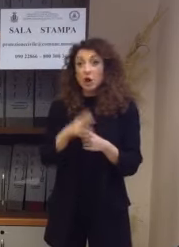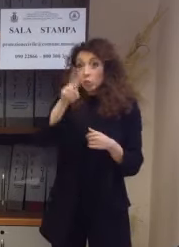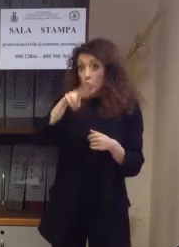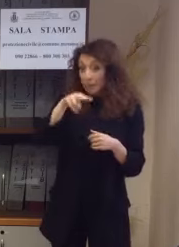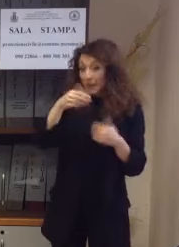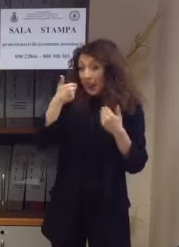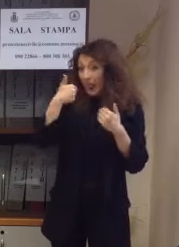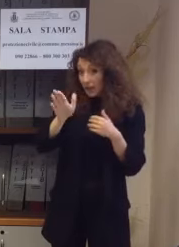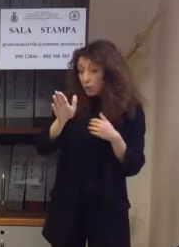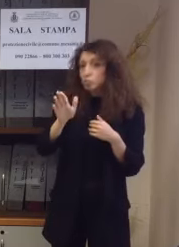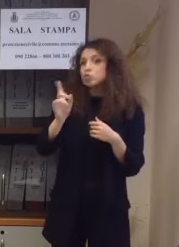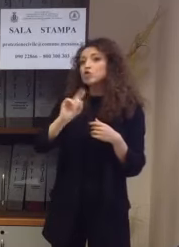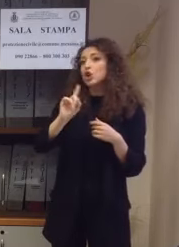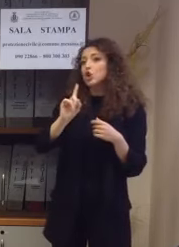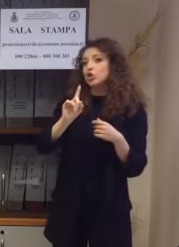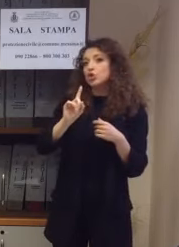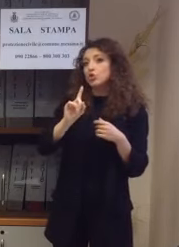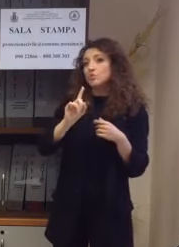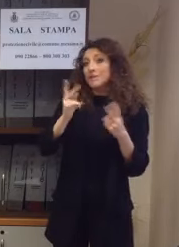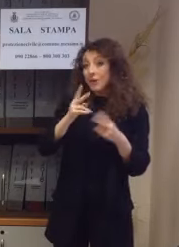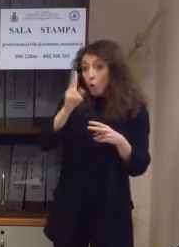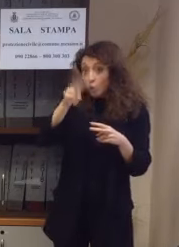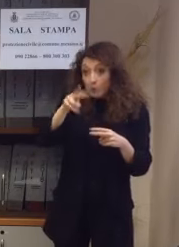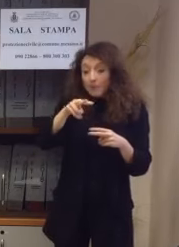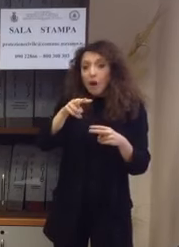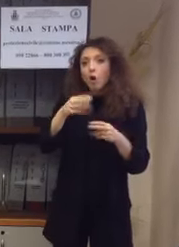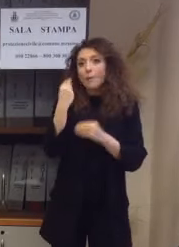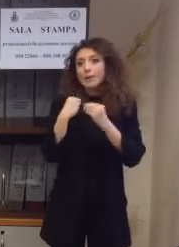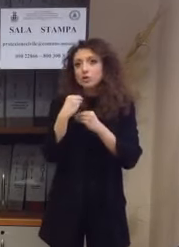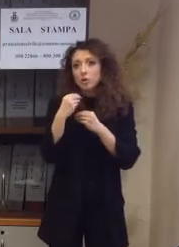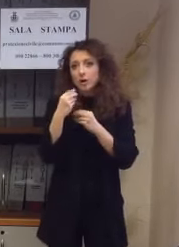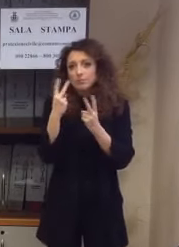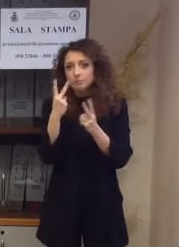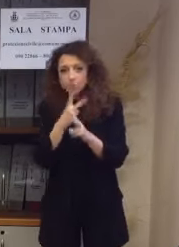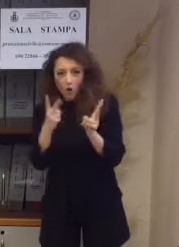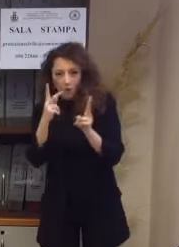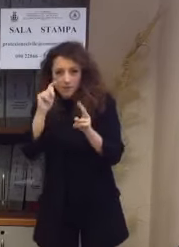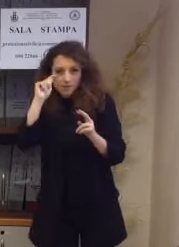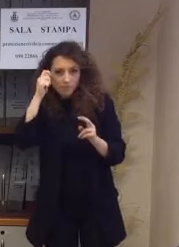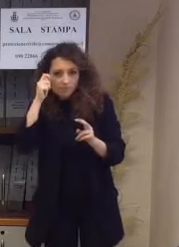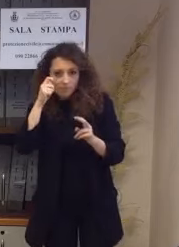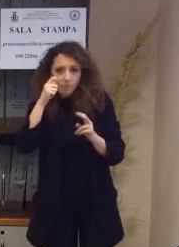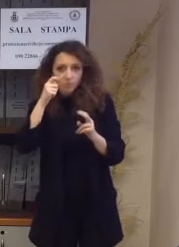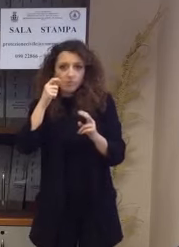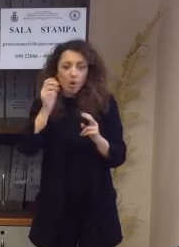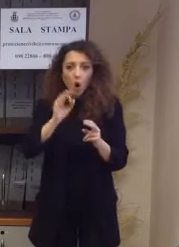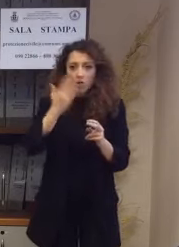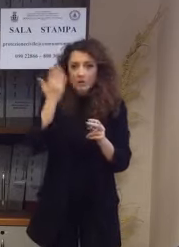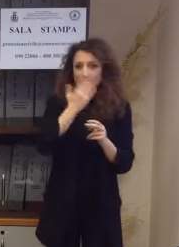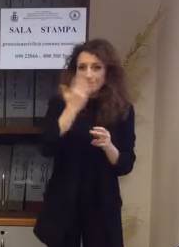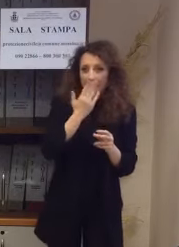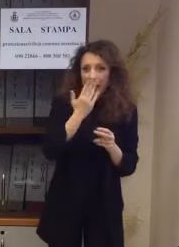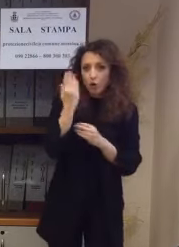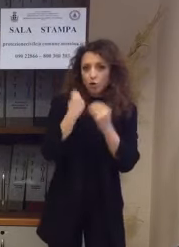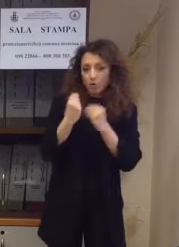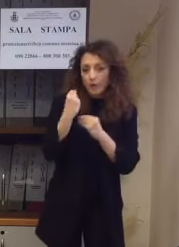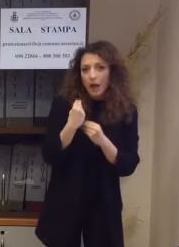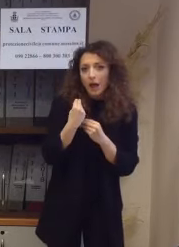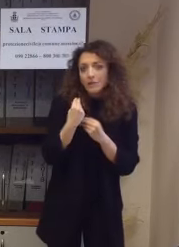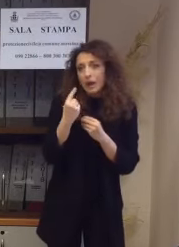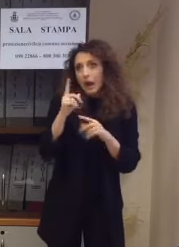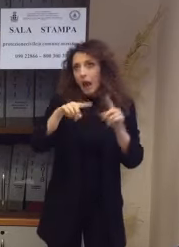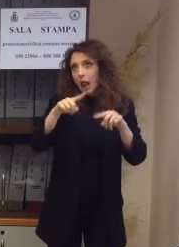2.000 domande di persone che avevano tentato o avevano sbagliato a fare la domanda, perché ne abbiamo anche viste che